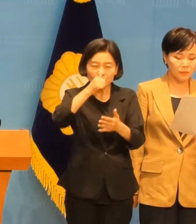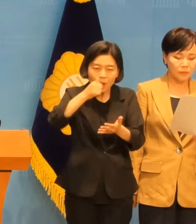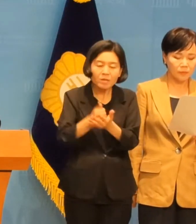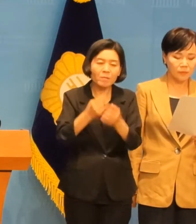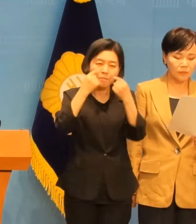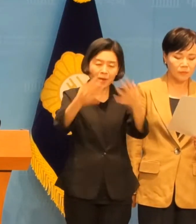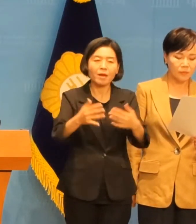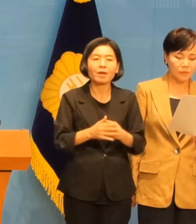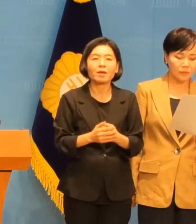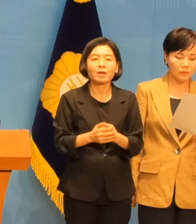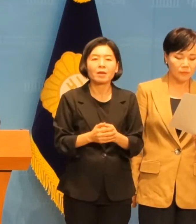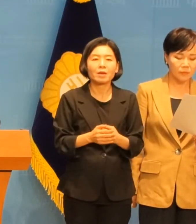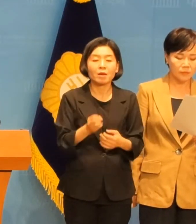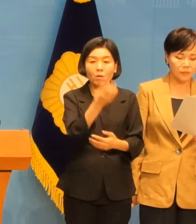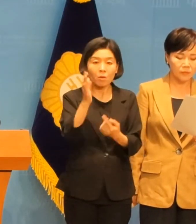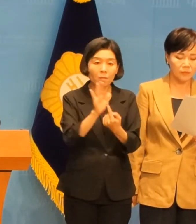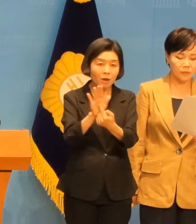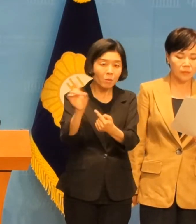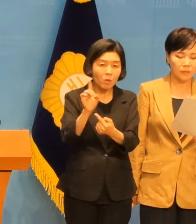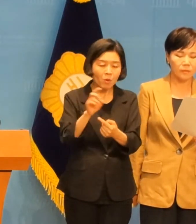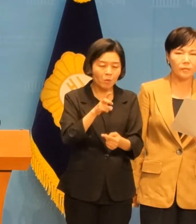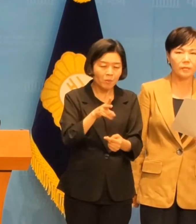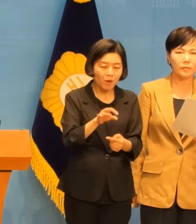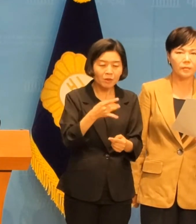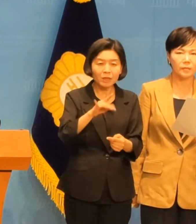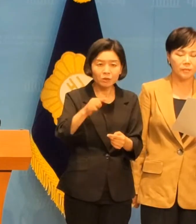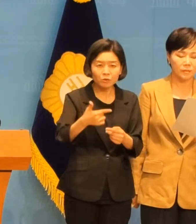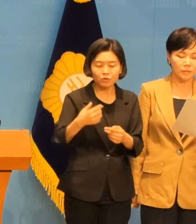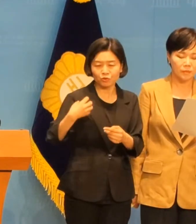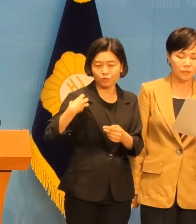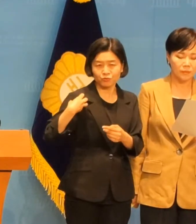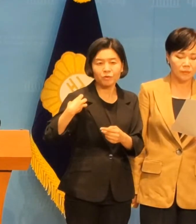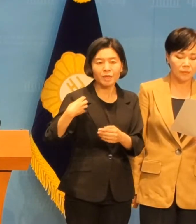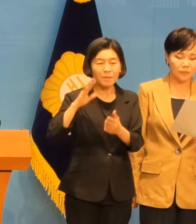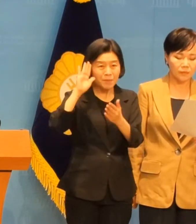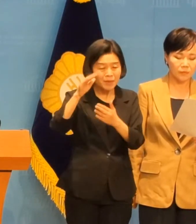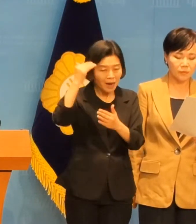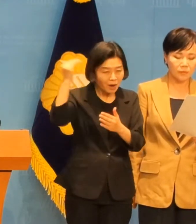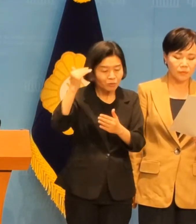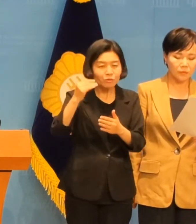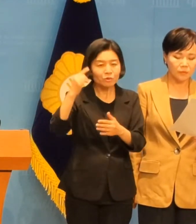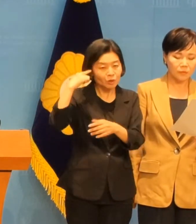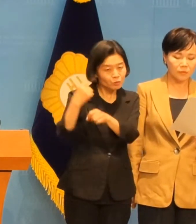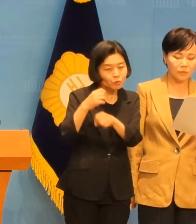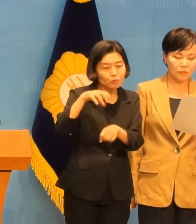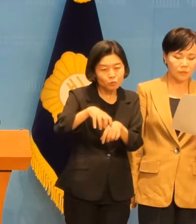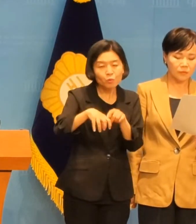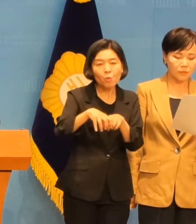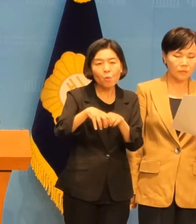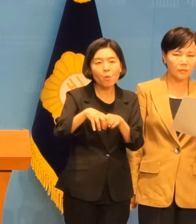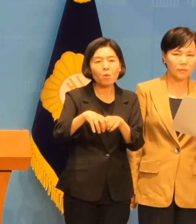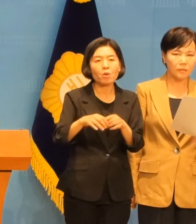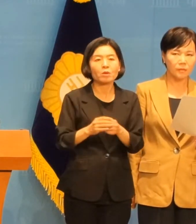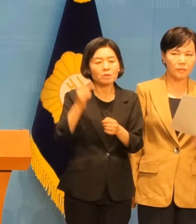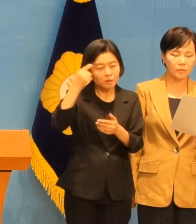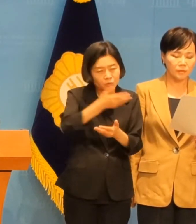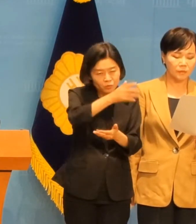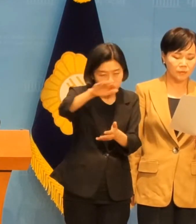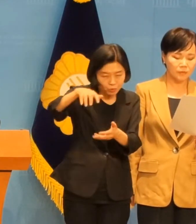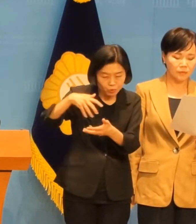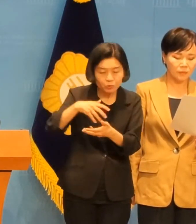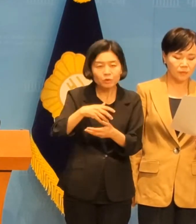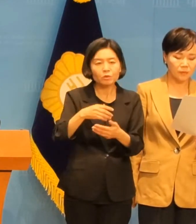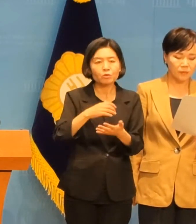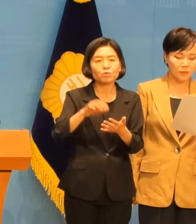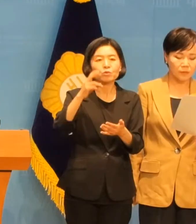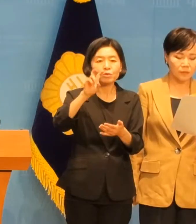보도에 따르면 명태균 씨가 실질적 운영자로 알려진 미래한국연구소는 총 25건의 서울시장